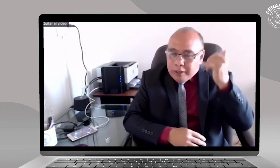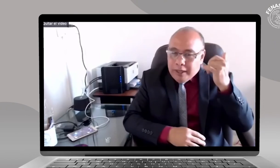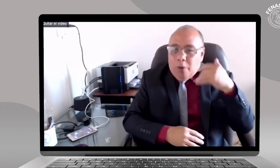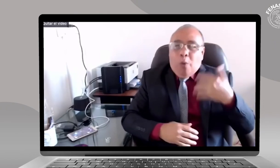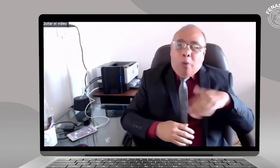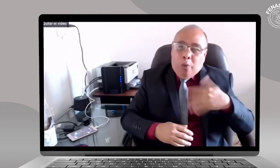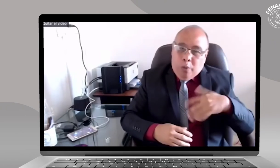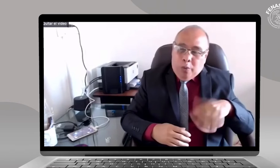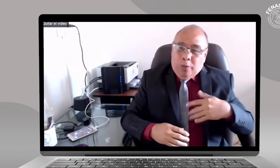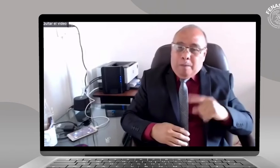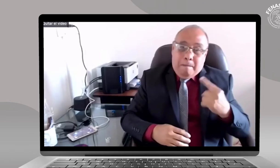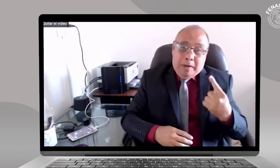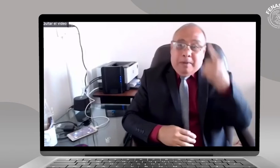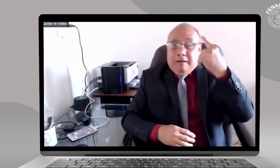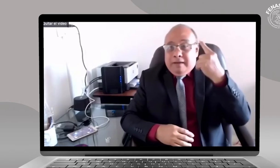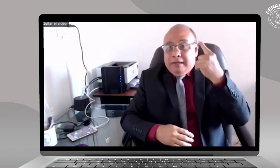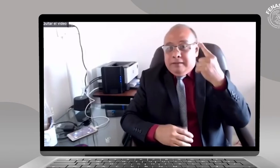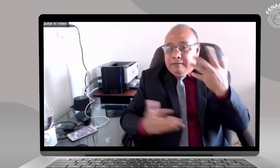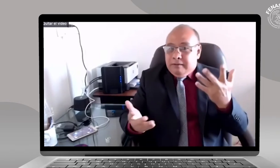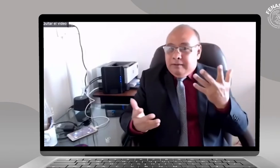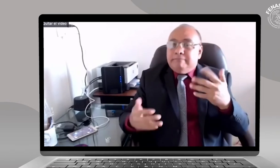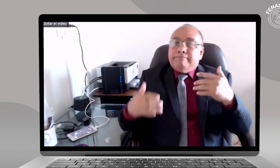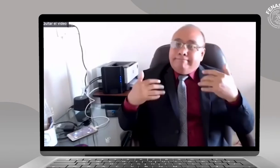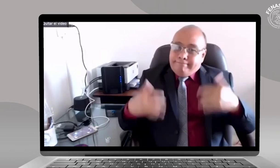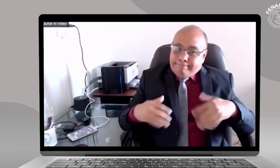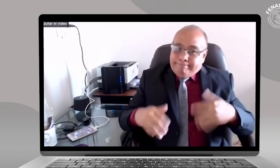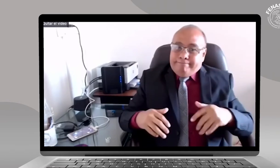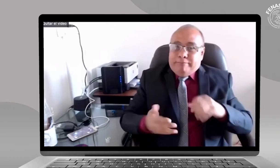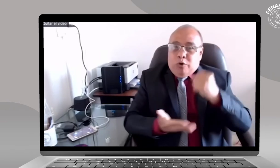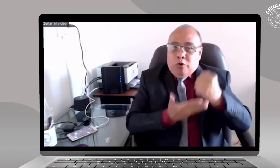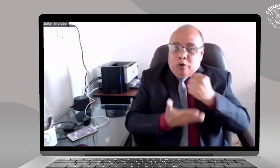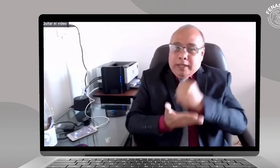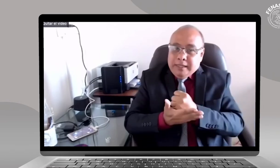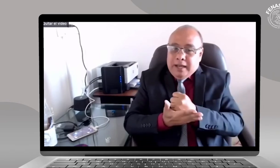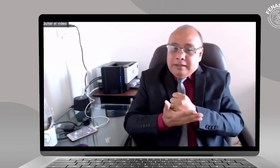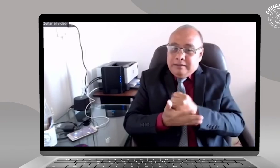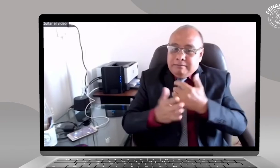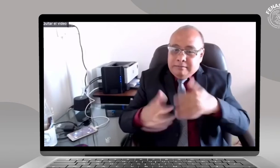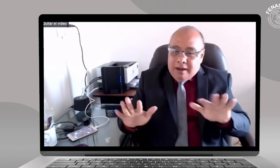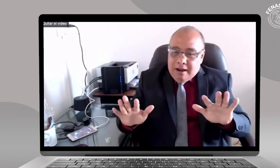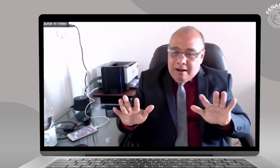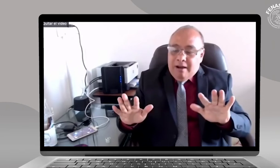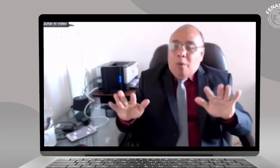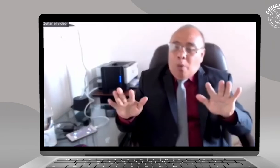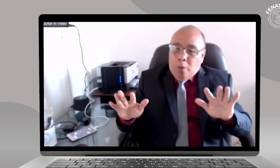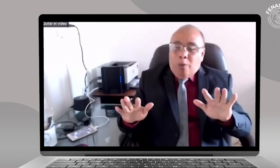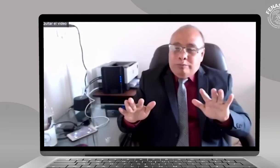Y cuando me refiero a histórico, es que por primera vez las personas sordas vamos a poder contar